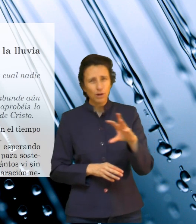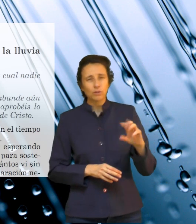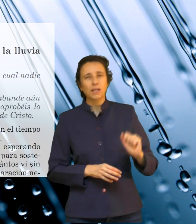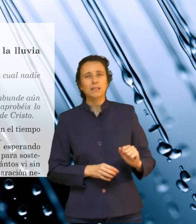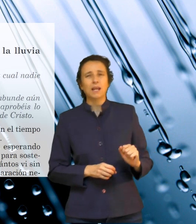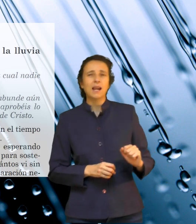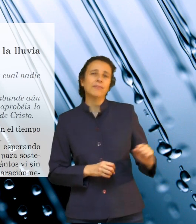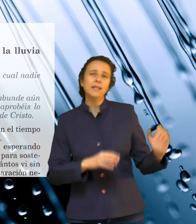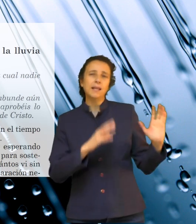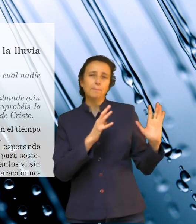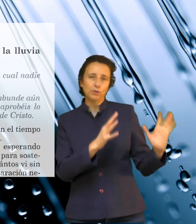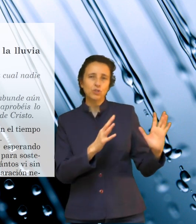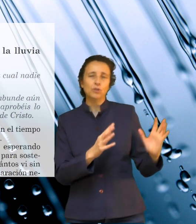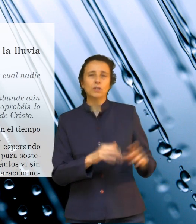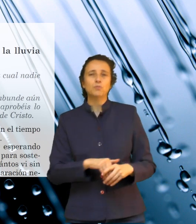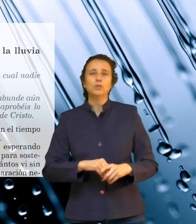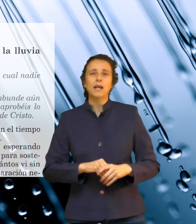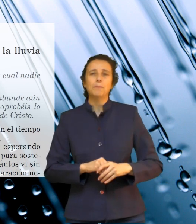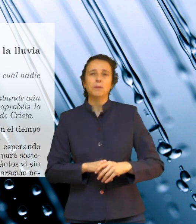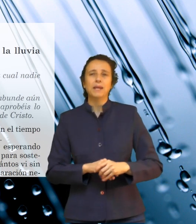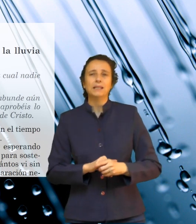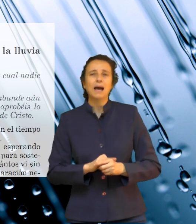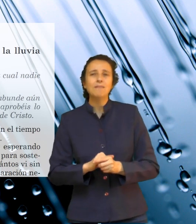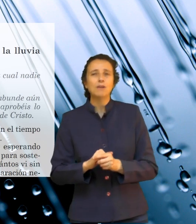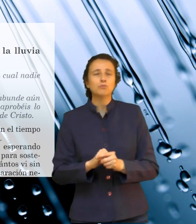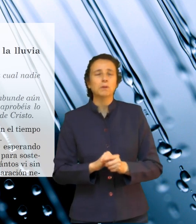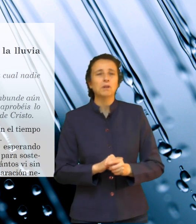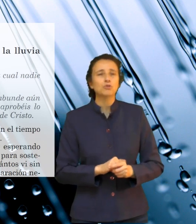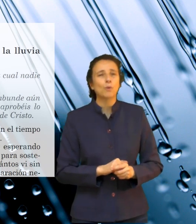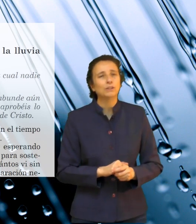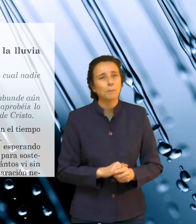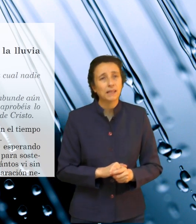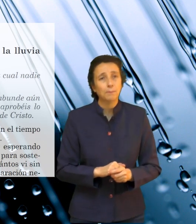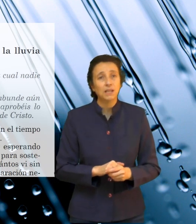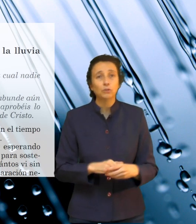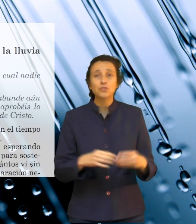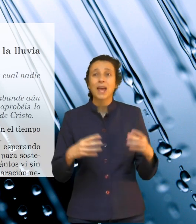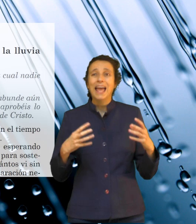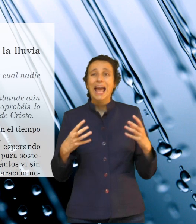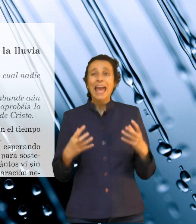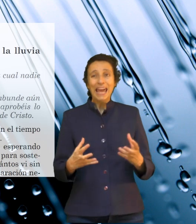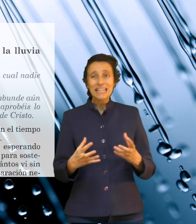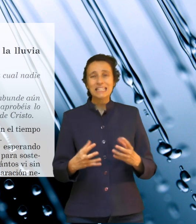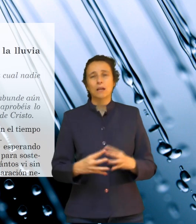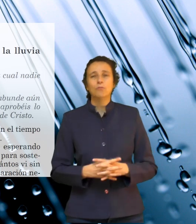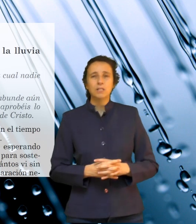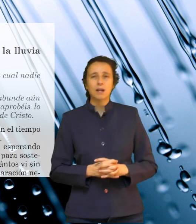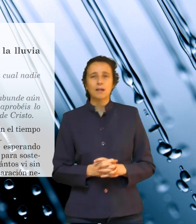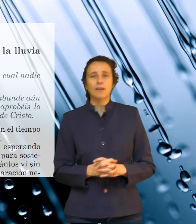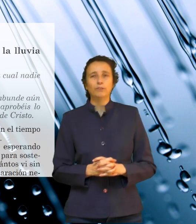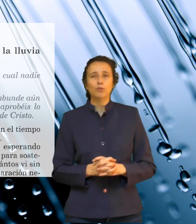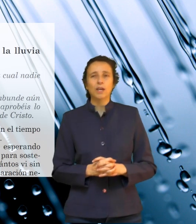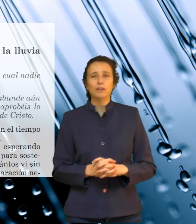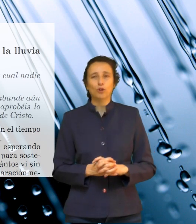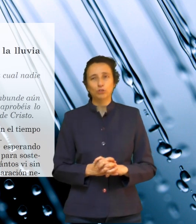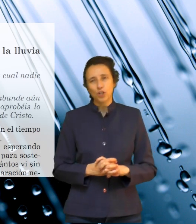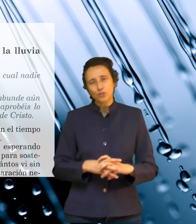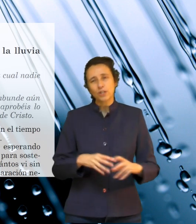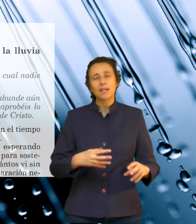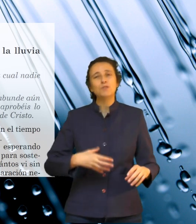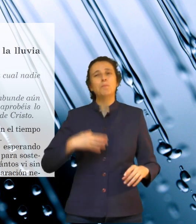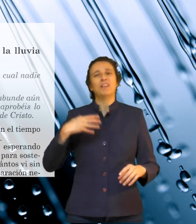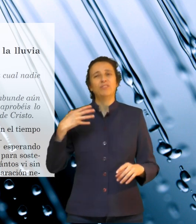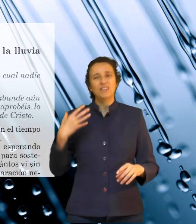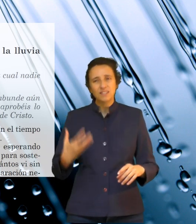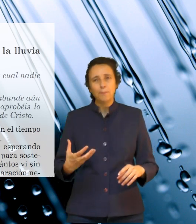de acuerdo al orden que tiene la cita, pero sí corresponde a la primera tabla, a los primeros 4 mandamientos, es nuestra relación con